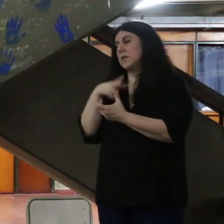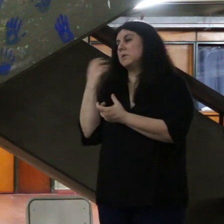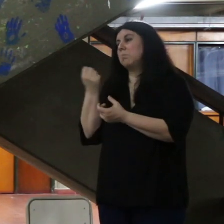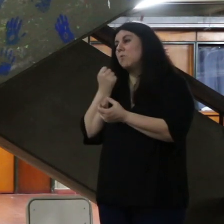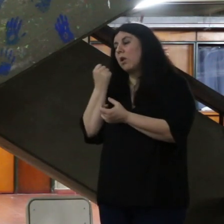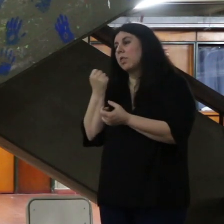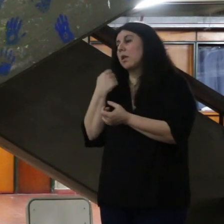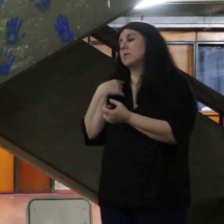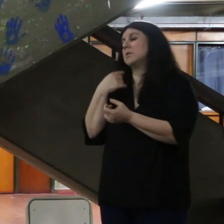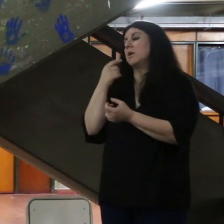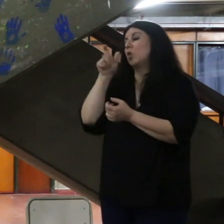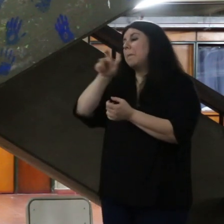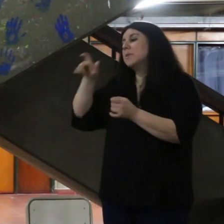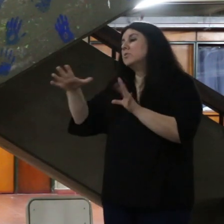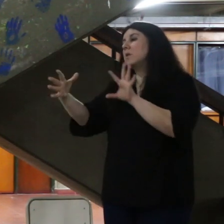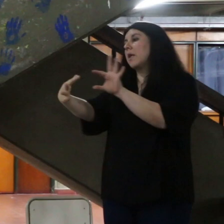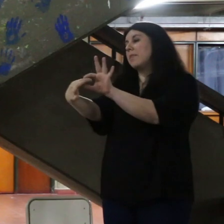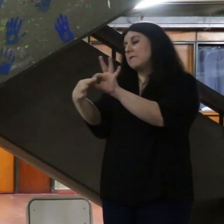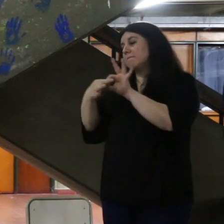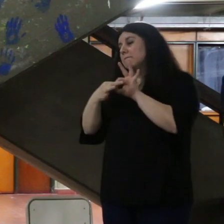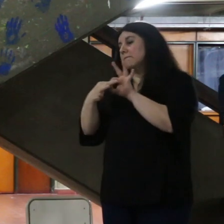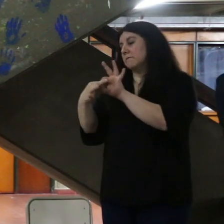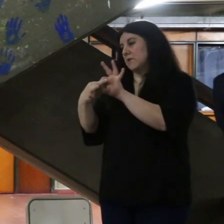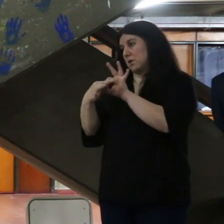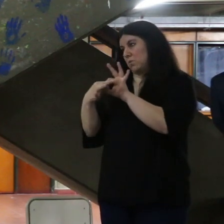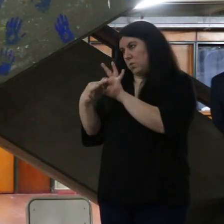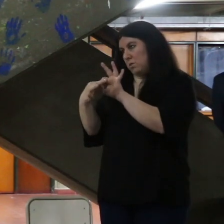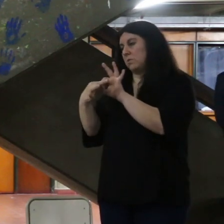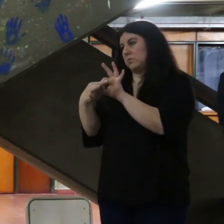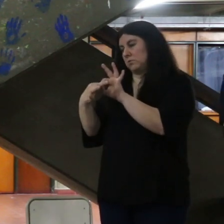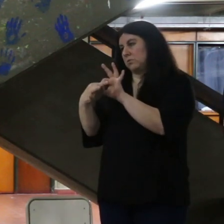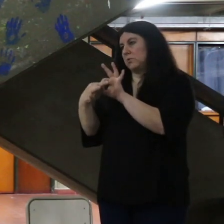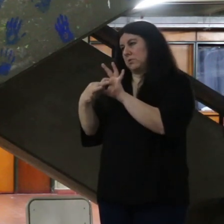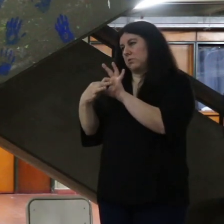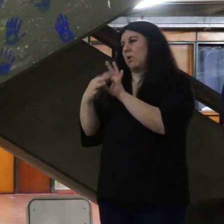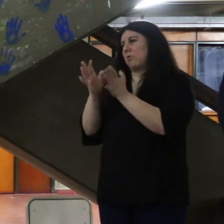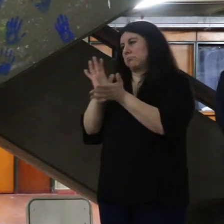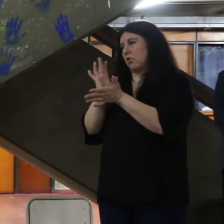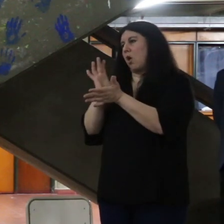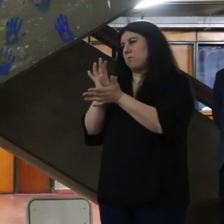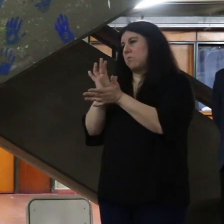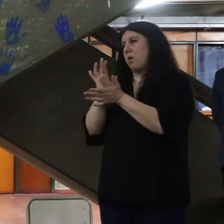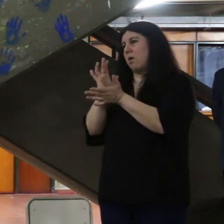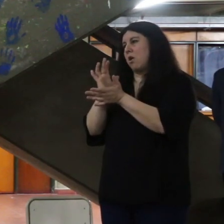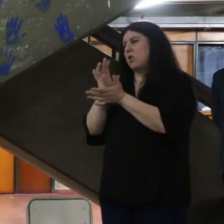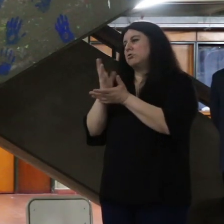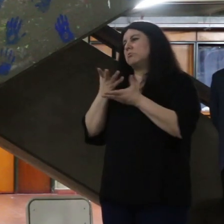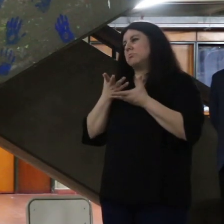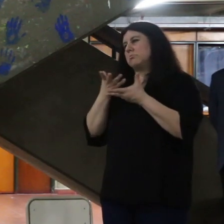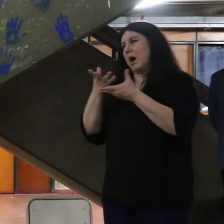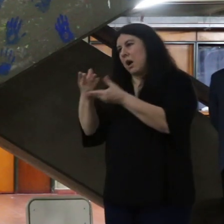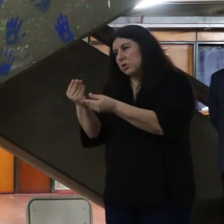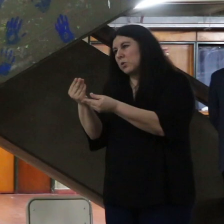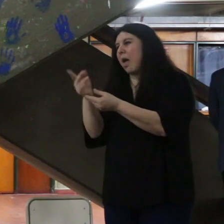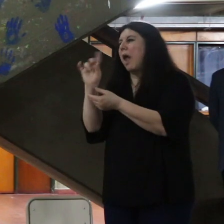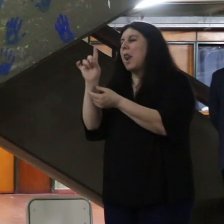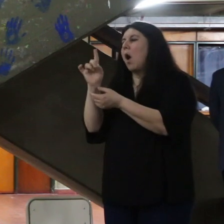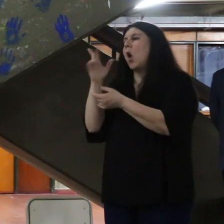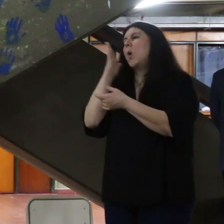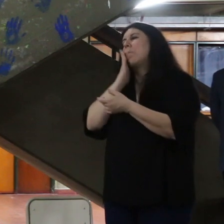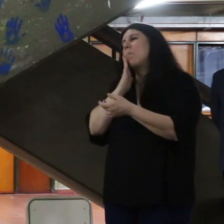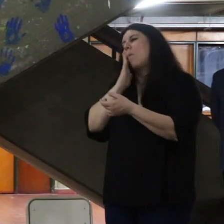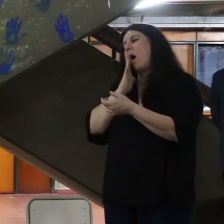vínculos que tengan a la solidaridad, ¿sí?, como referencia, pero no una solidaridad